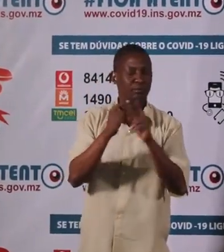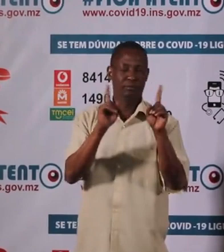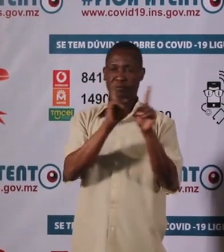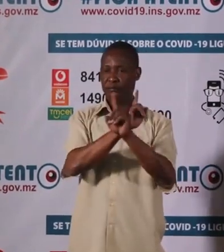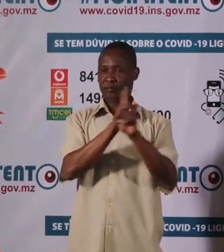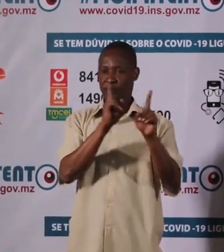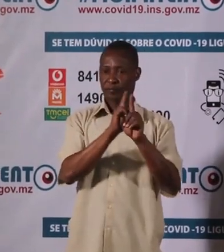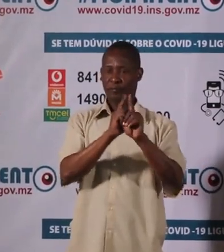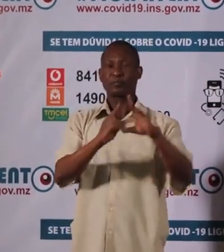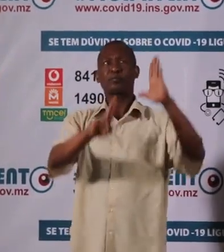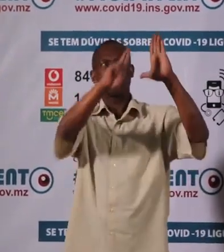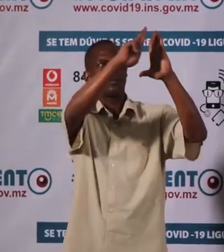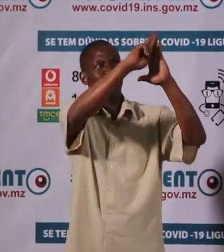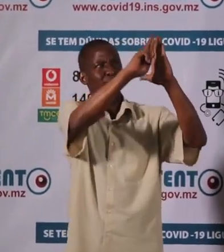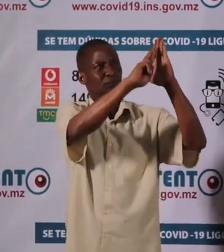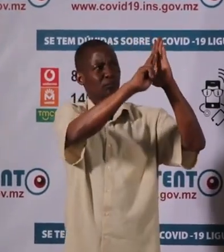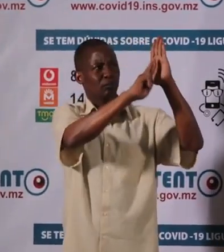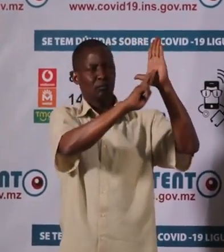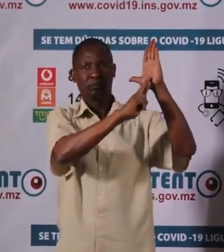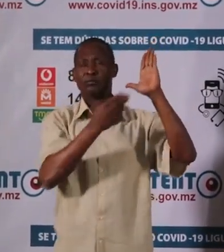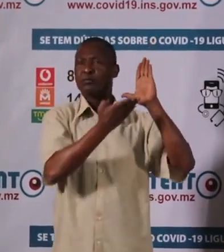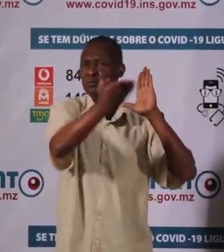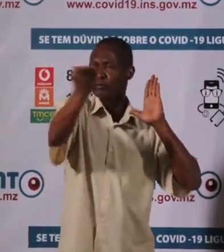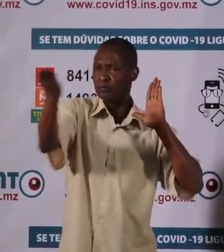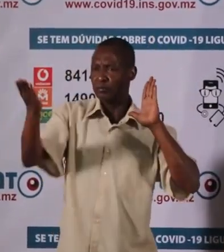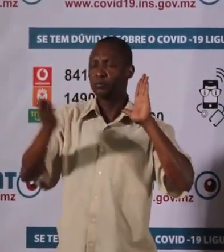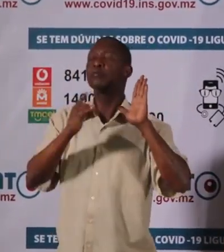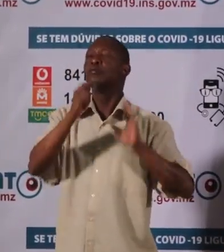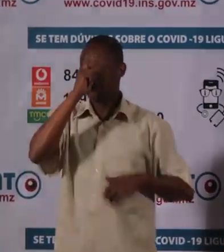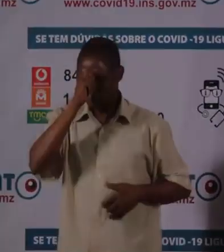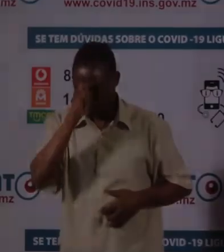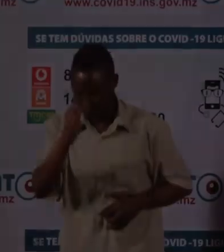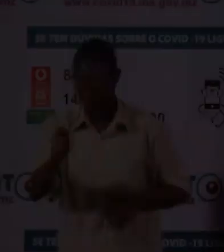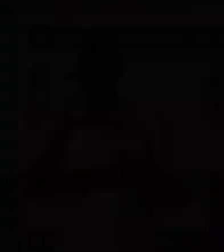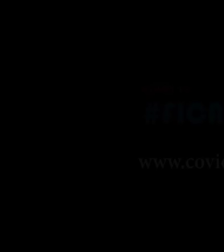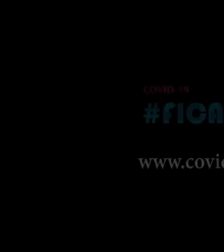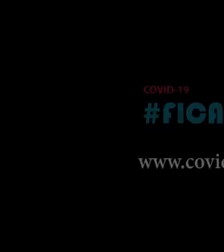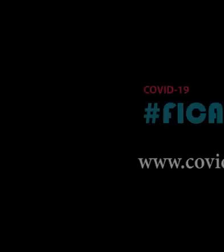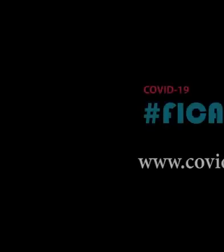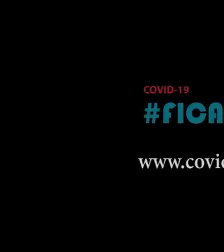prevenção emanadas no contexto do estado de emergência. E muito obrigado.